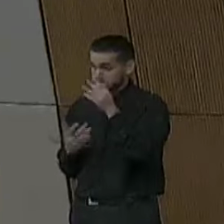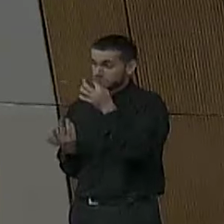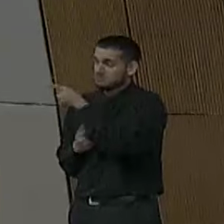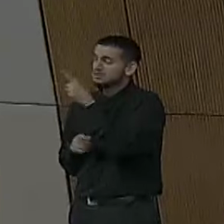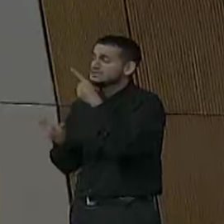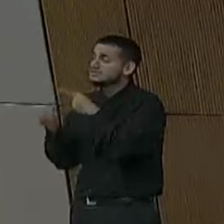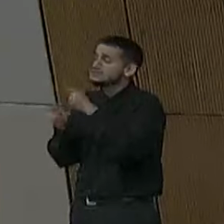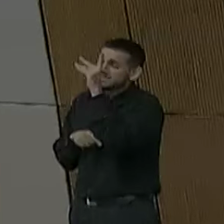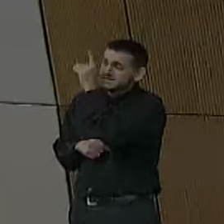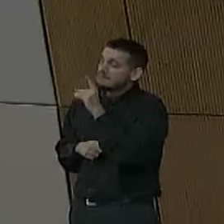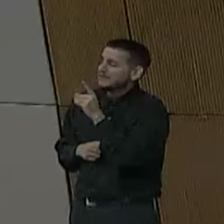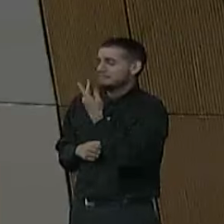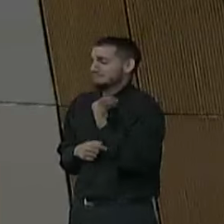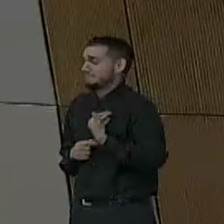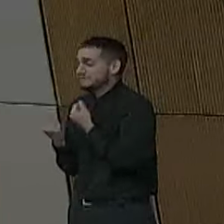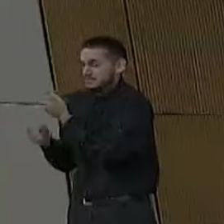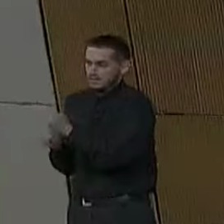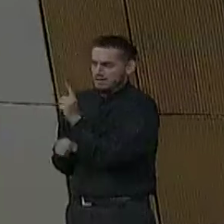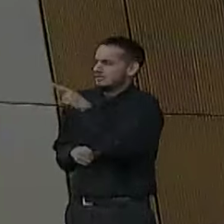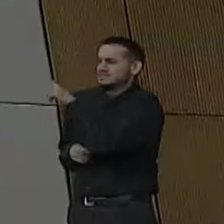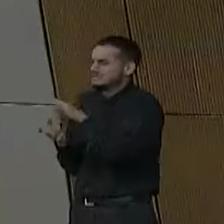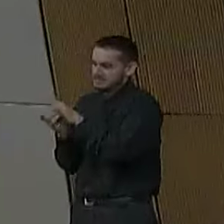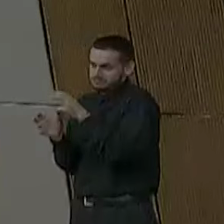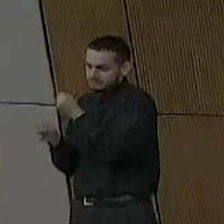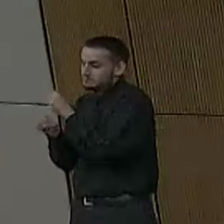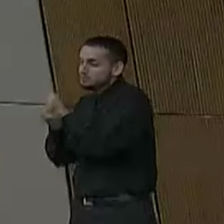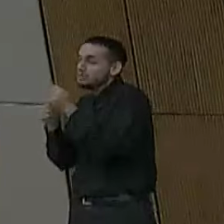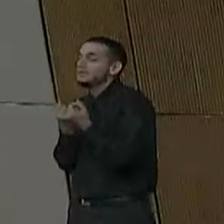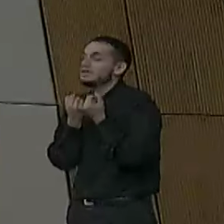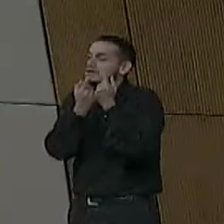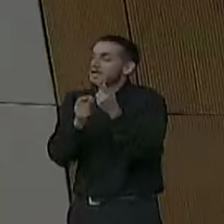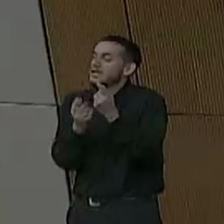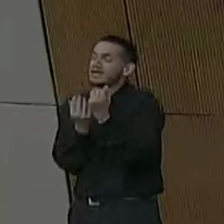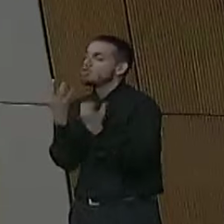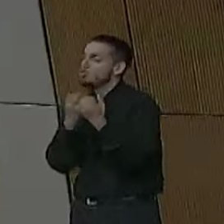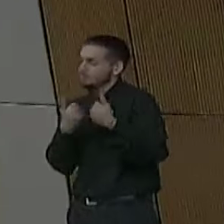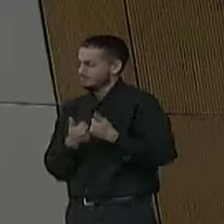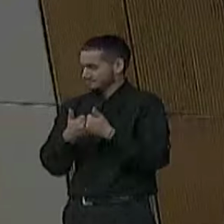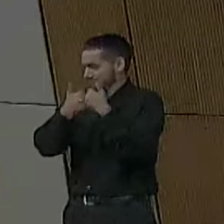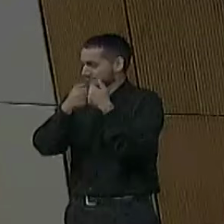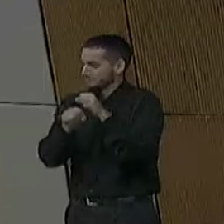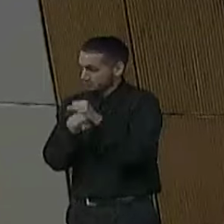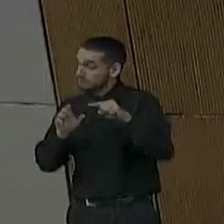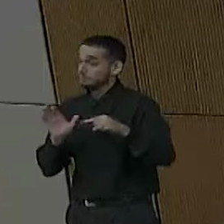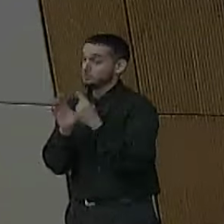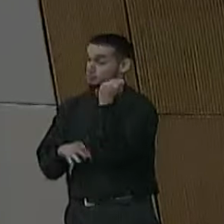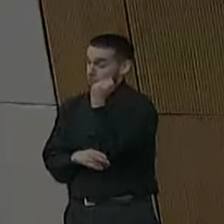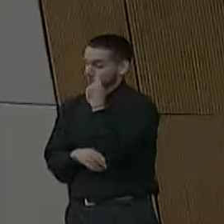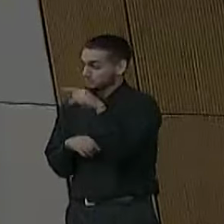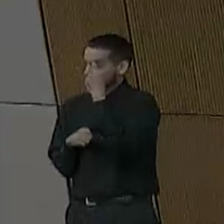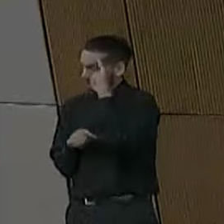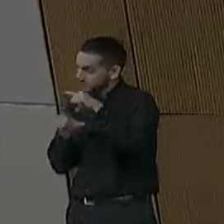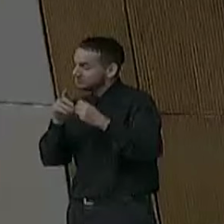una discapacidad, no implica que se vean afectadas en su posibilidad de contribuir con la economía. Ese es el punto fundamental a tener en cuenta